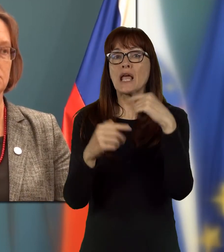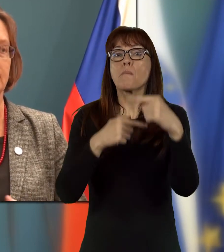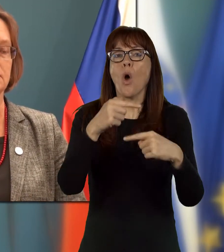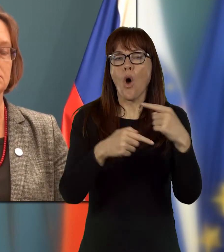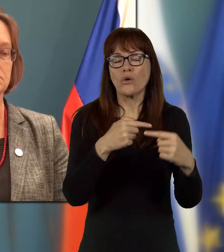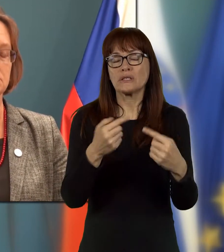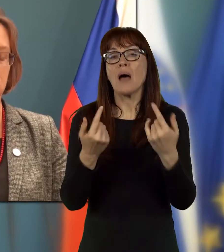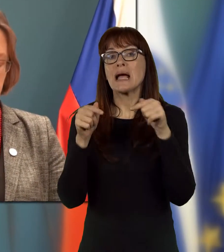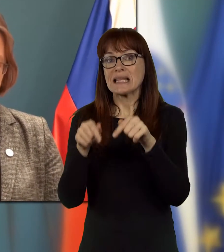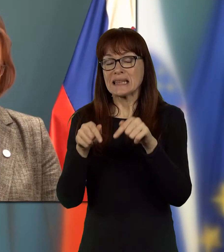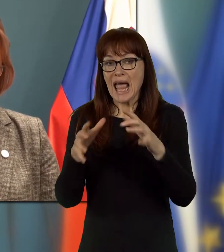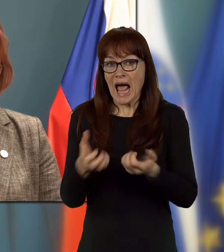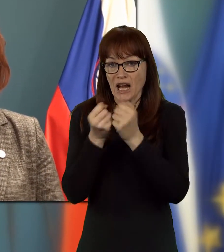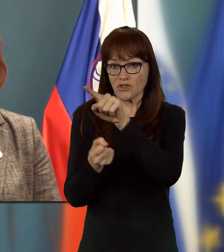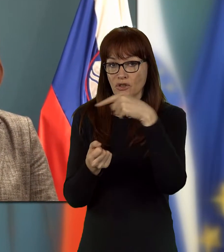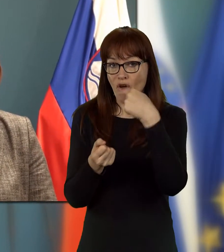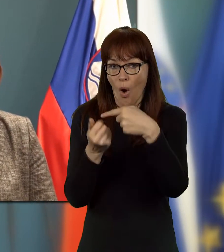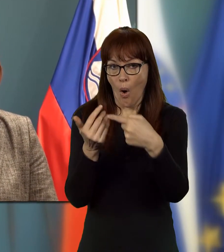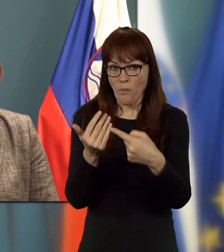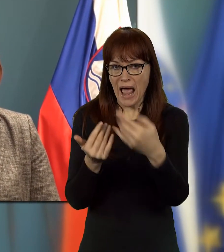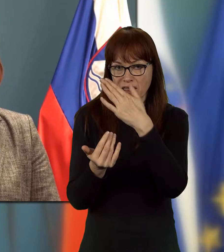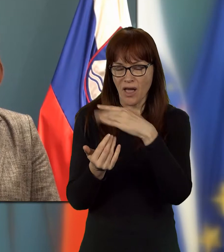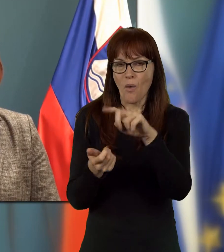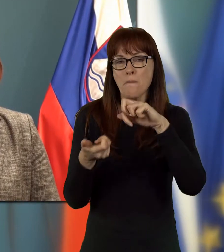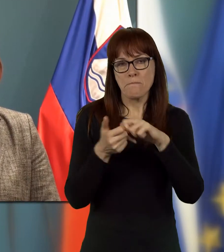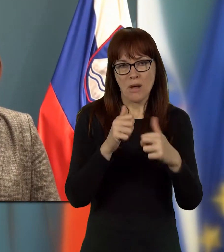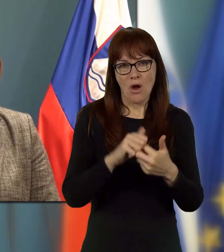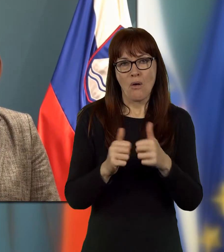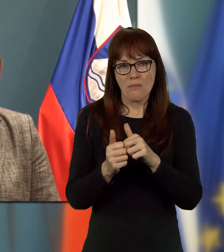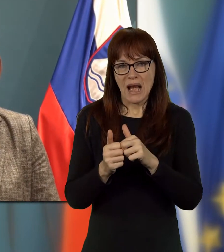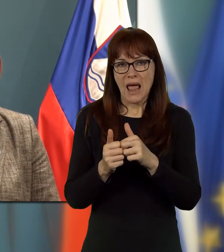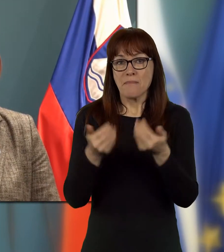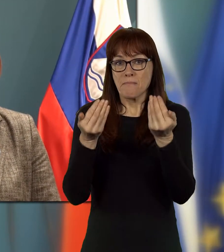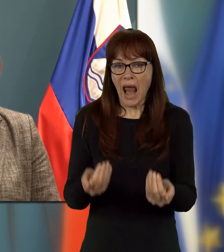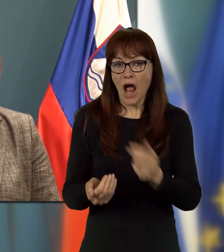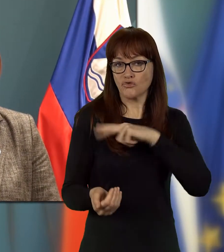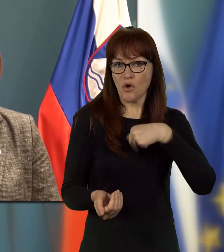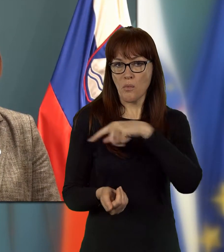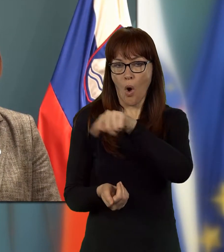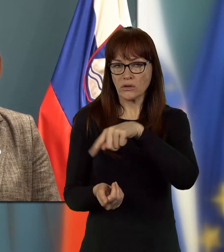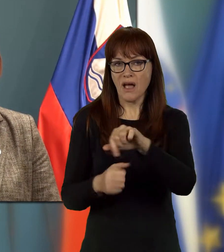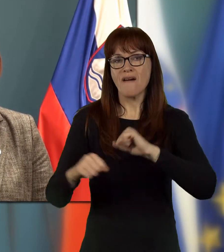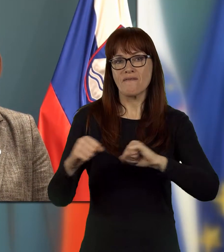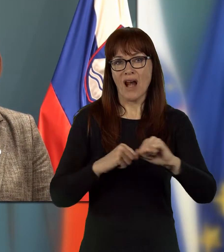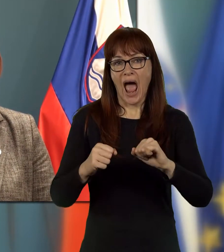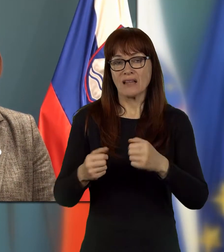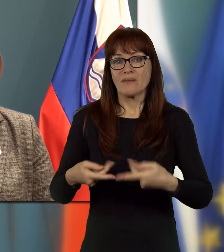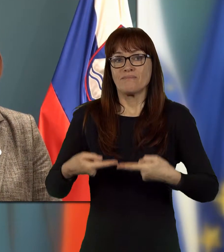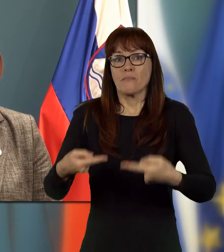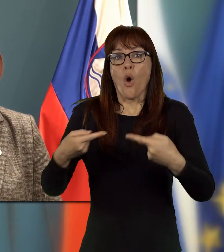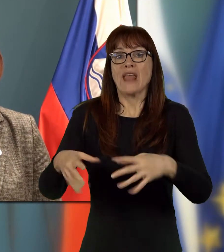ampak te rešitve, ki ste jih omenjal, problem plač policistov je ta